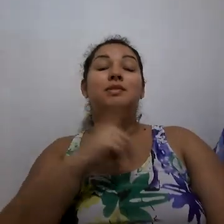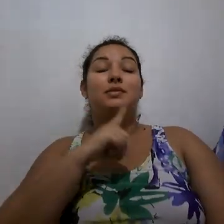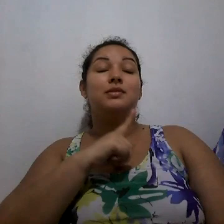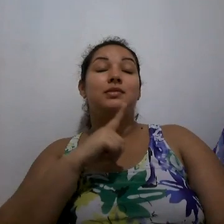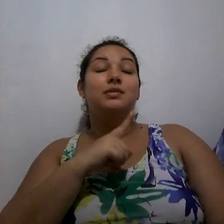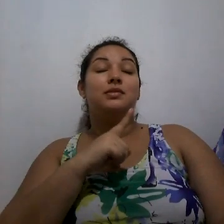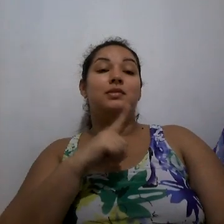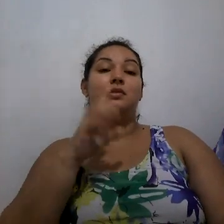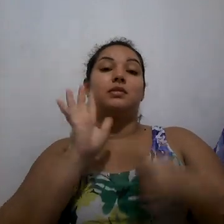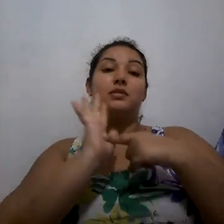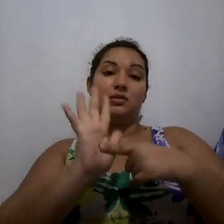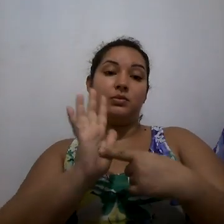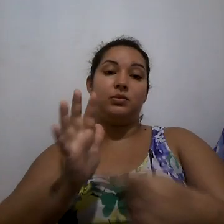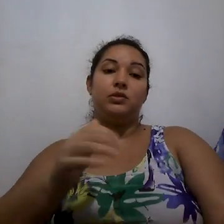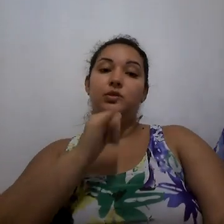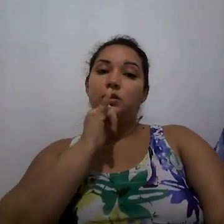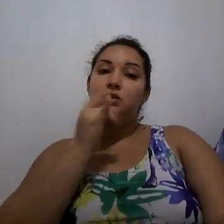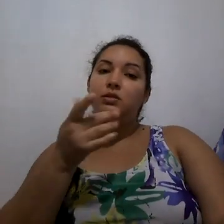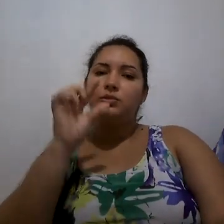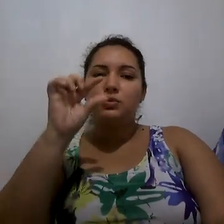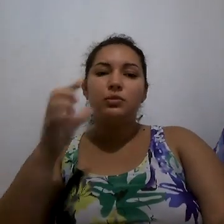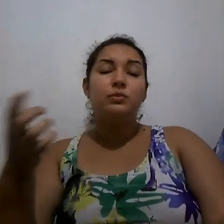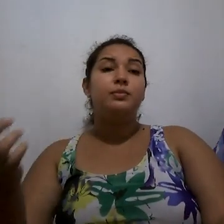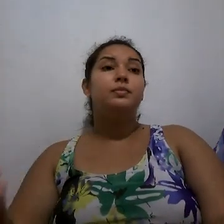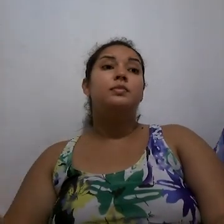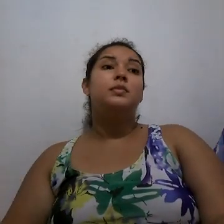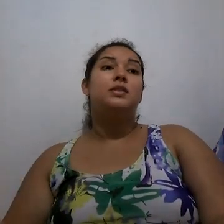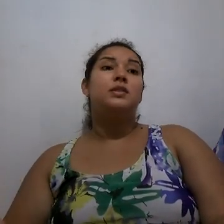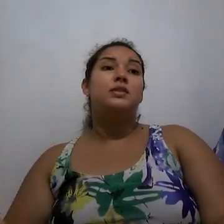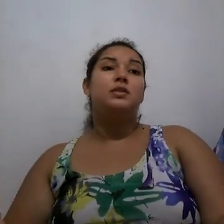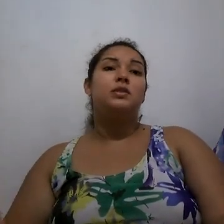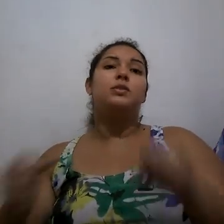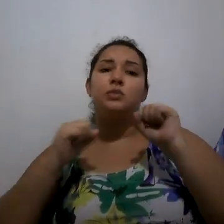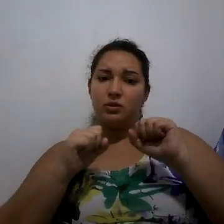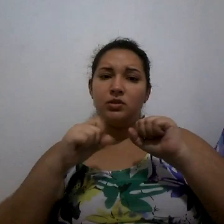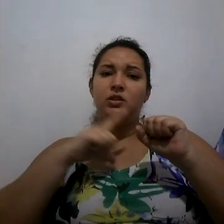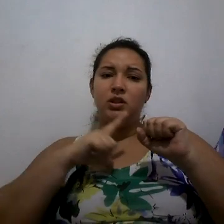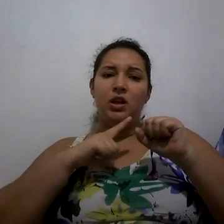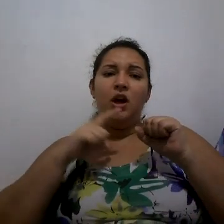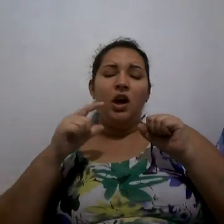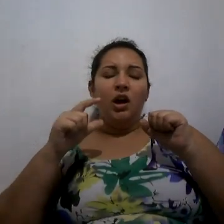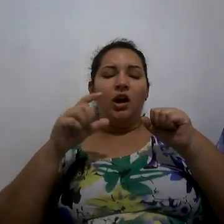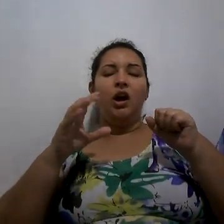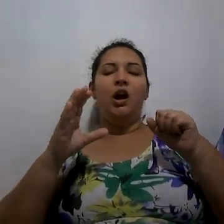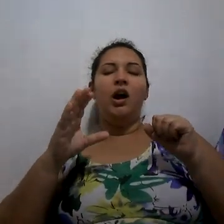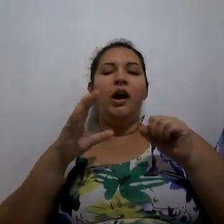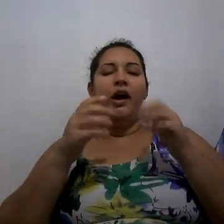àquela amostra. Eu posso ter uma concentração muito alta, que é chamado de majoritário. Então, eu